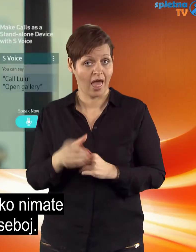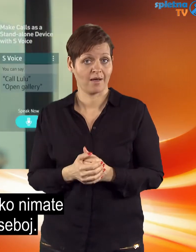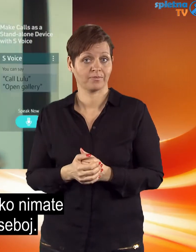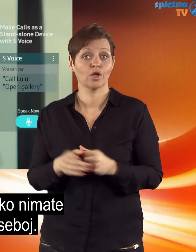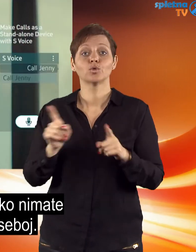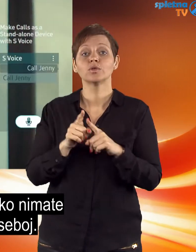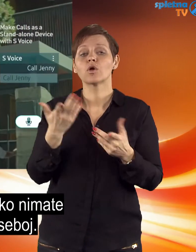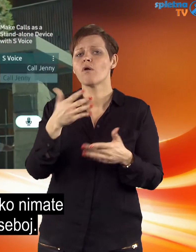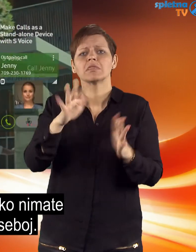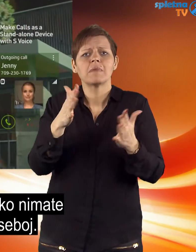s seboj.